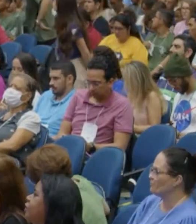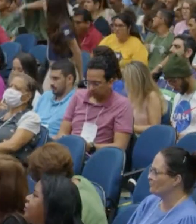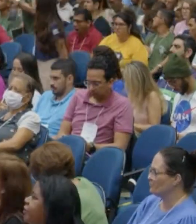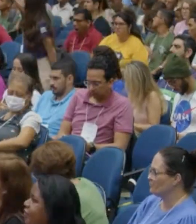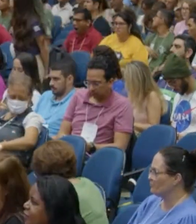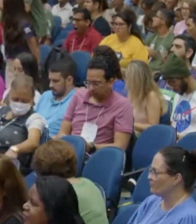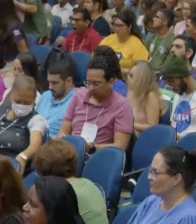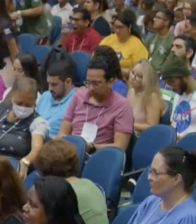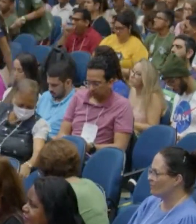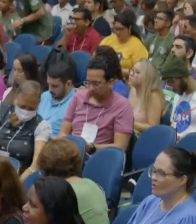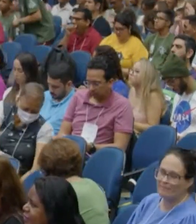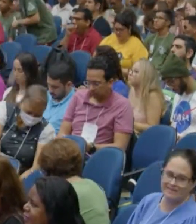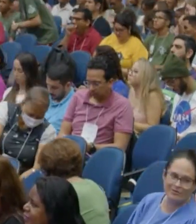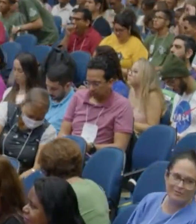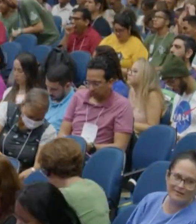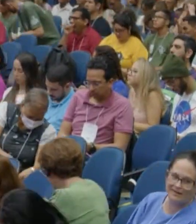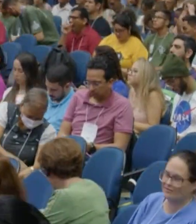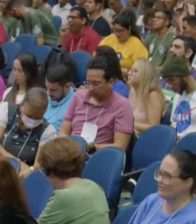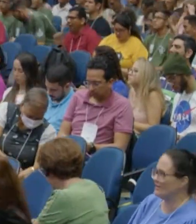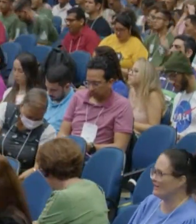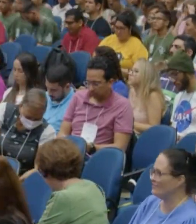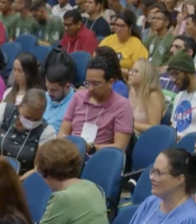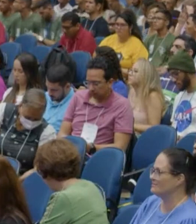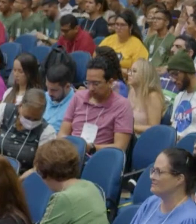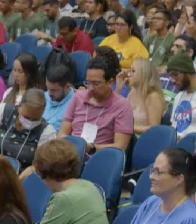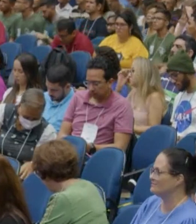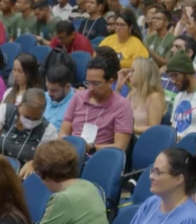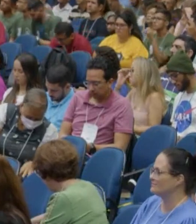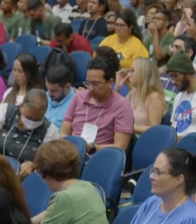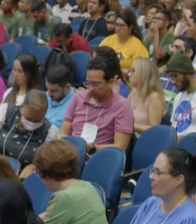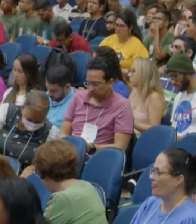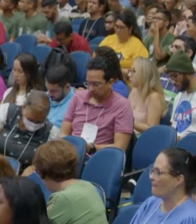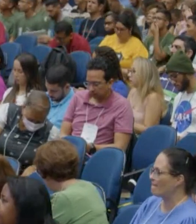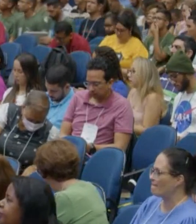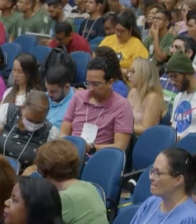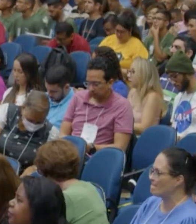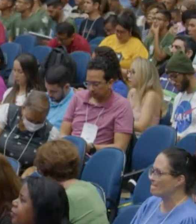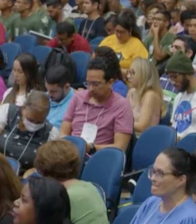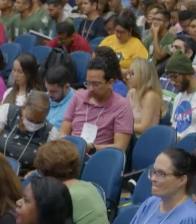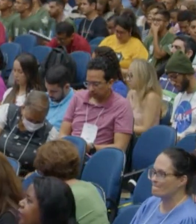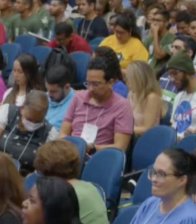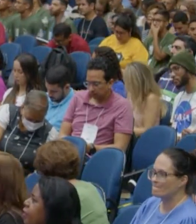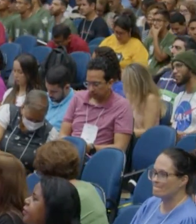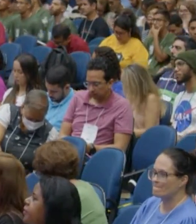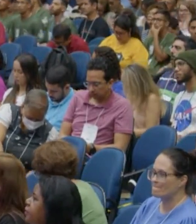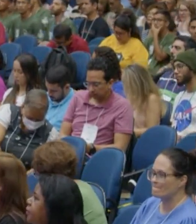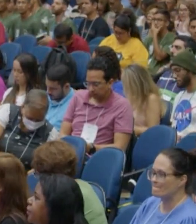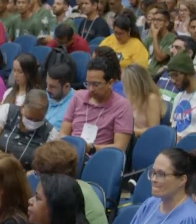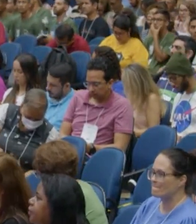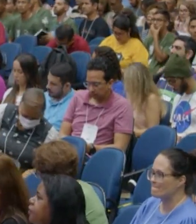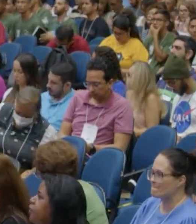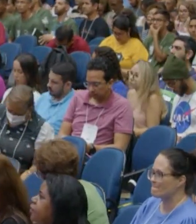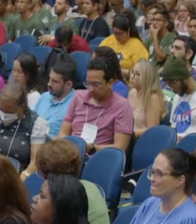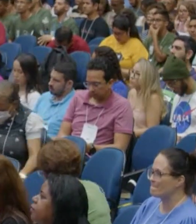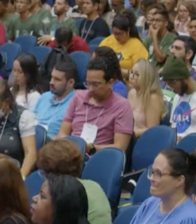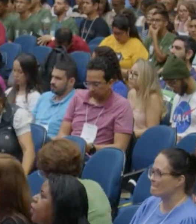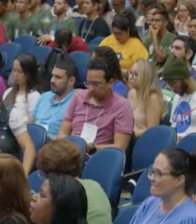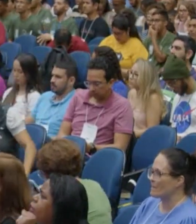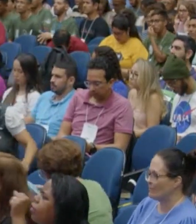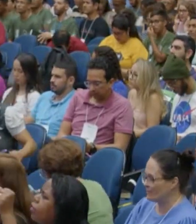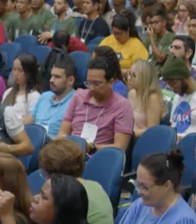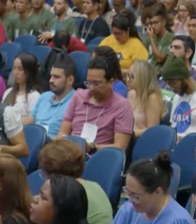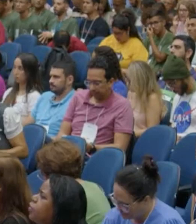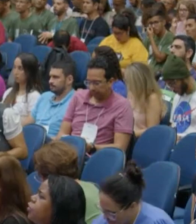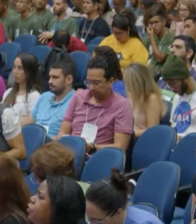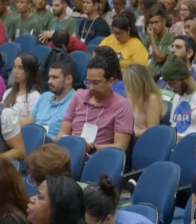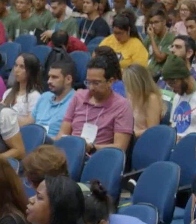número 14, que tem por título Habitação de Deus no